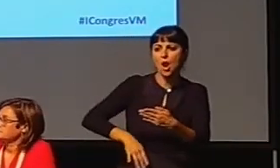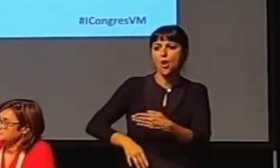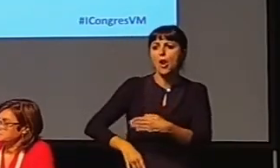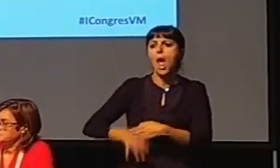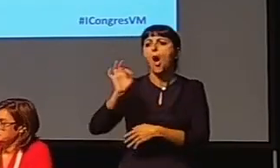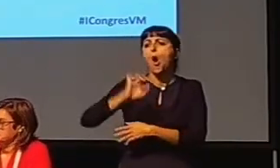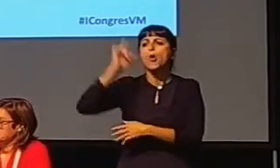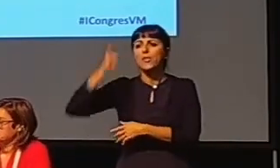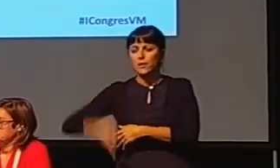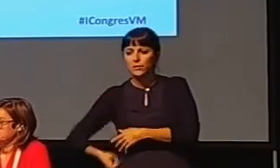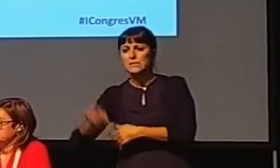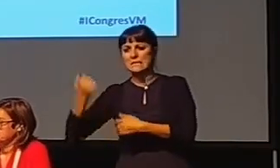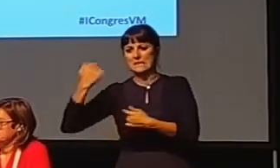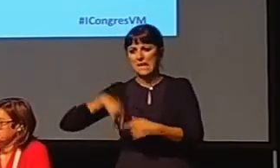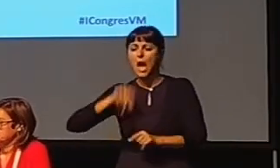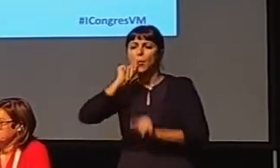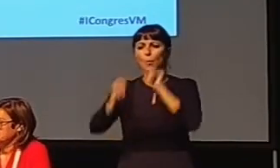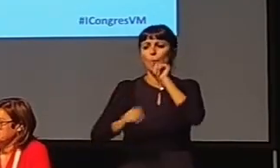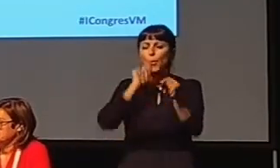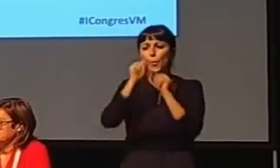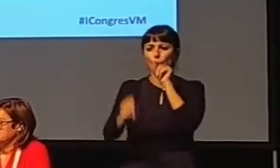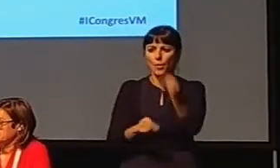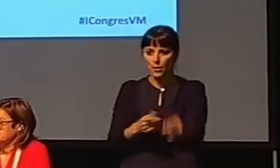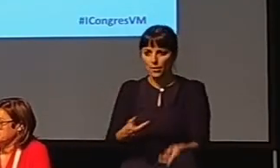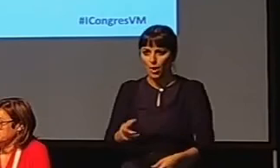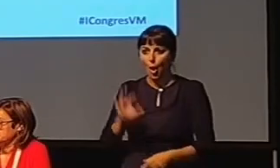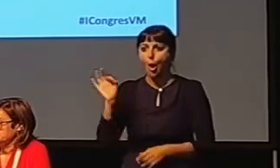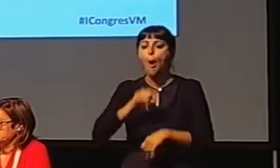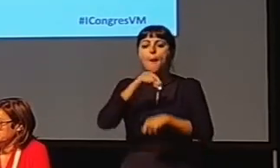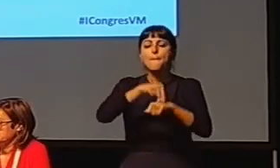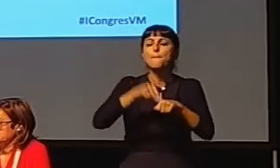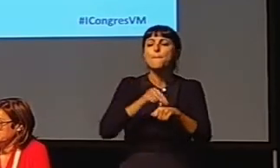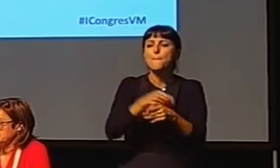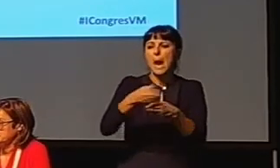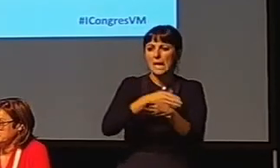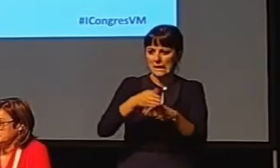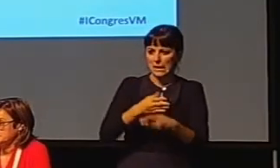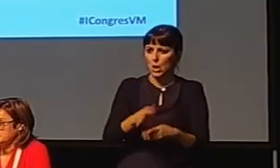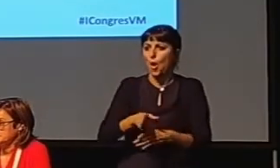estat assenyalats. Partits polítics, hola, què tal?